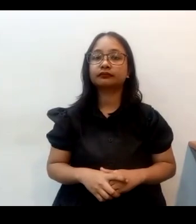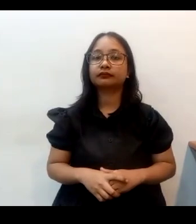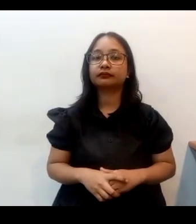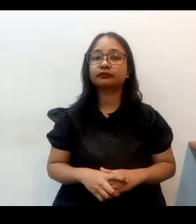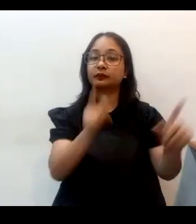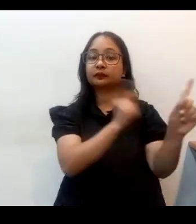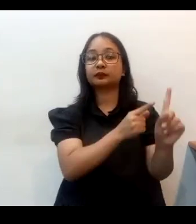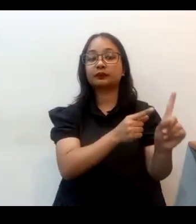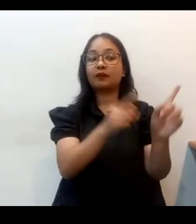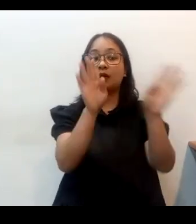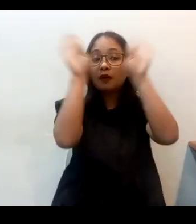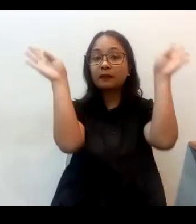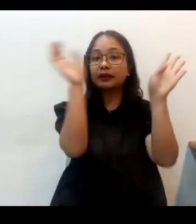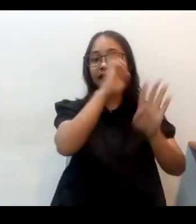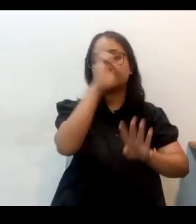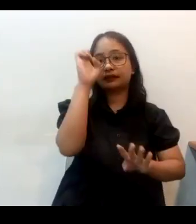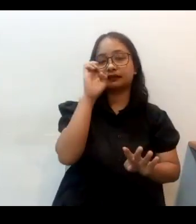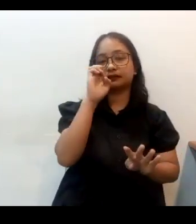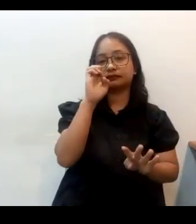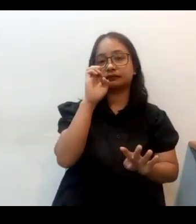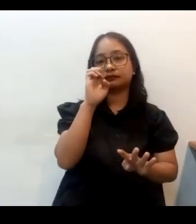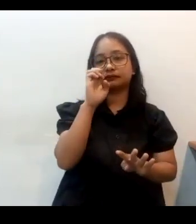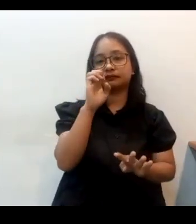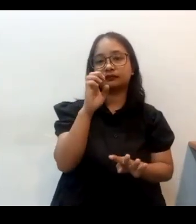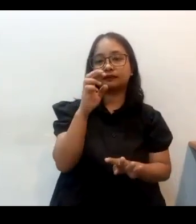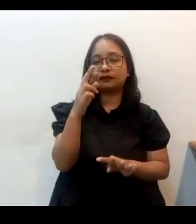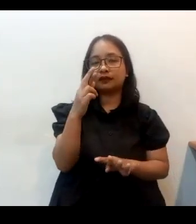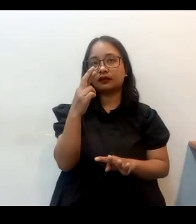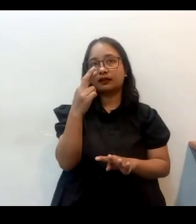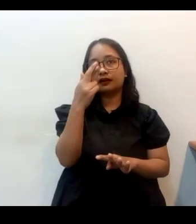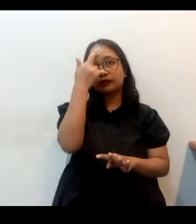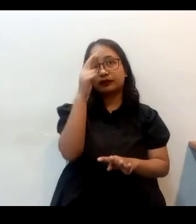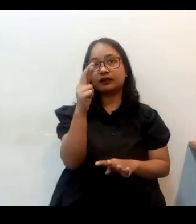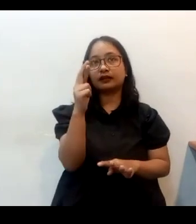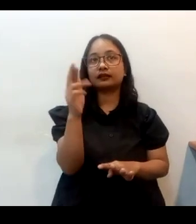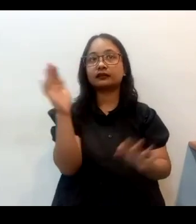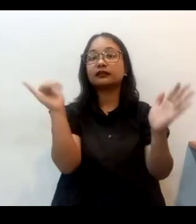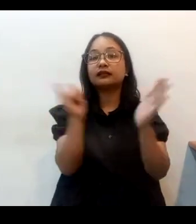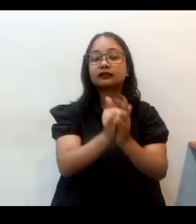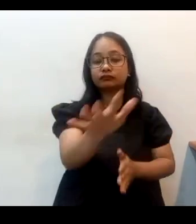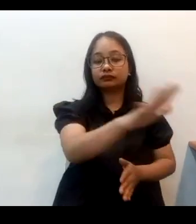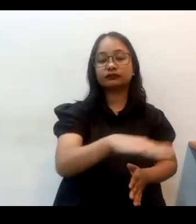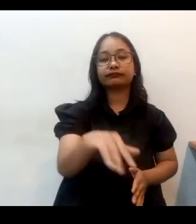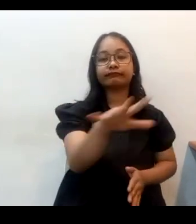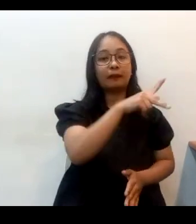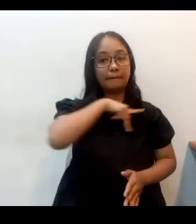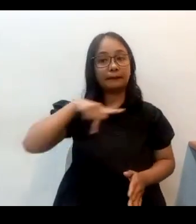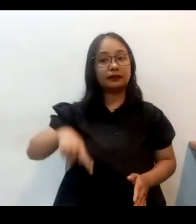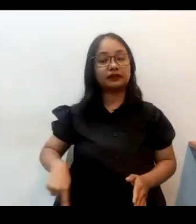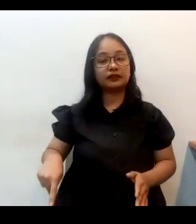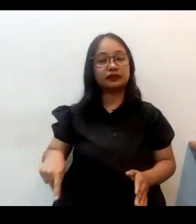he realized, they are blind. Kaya nung siya po'y makakita na, naunawaan niya, sila mga bulag sila. Even though they